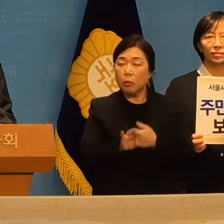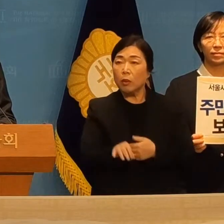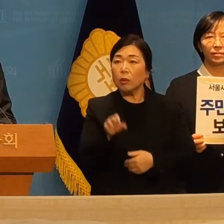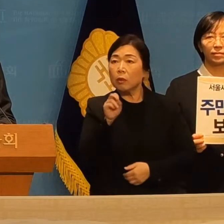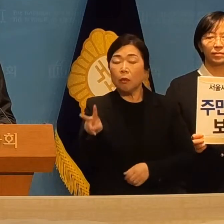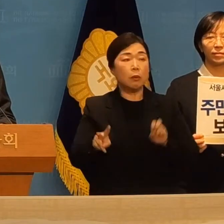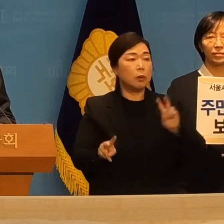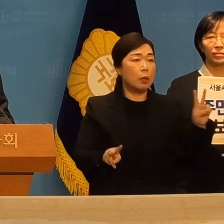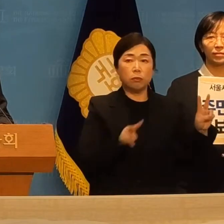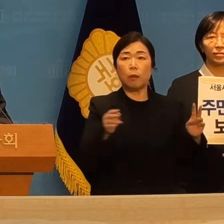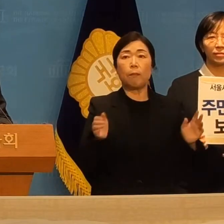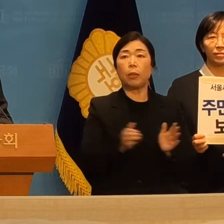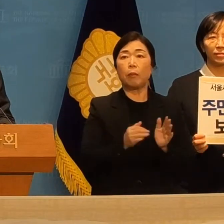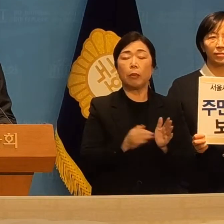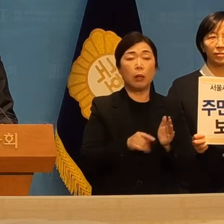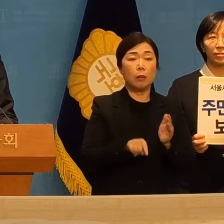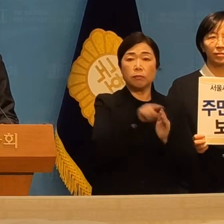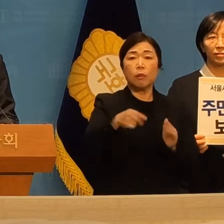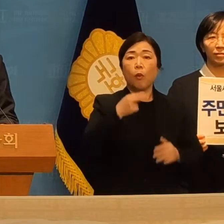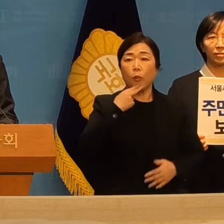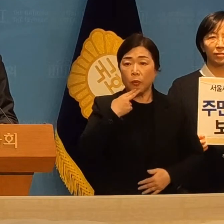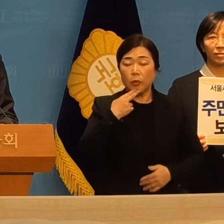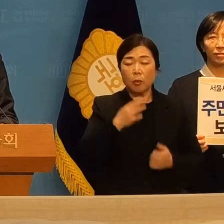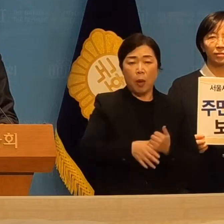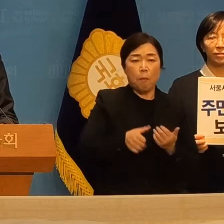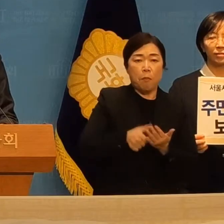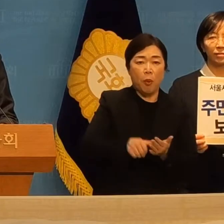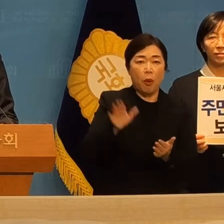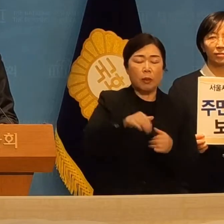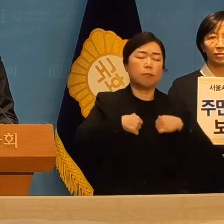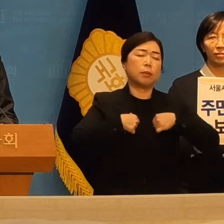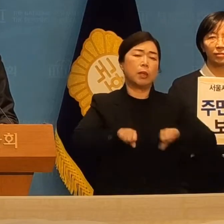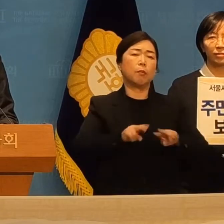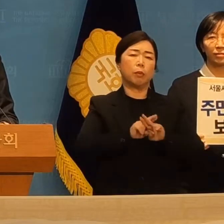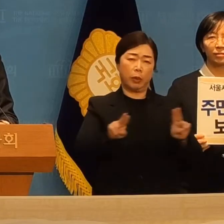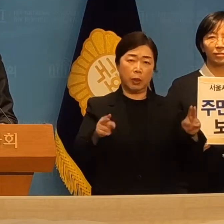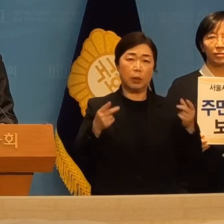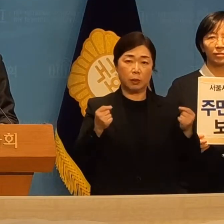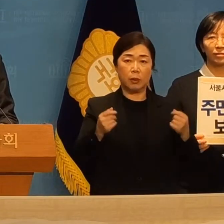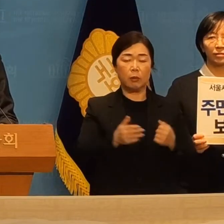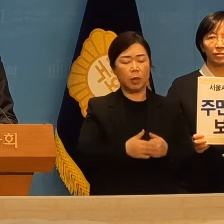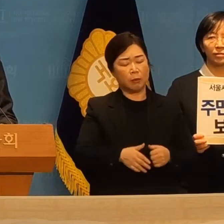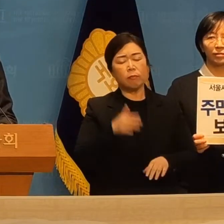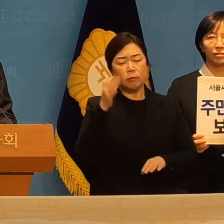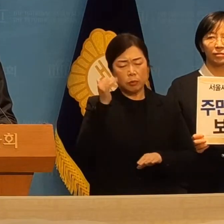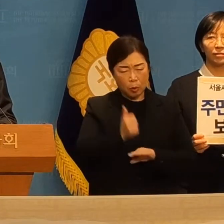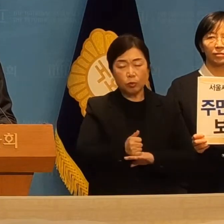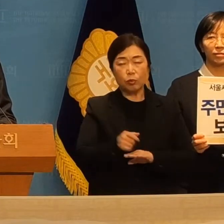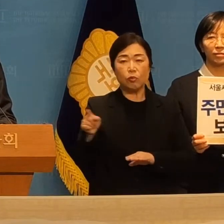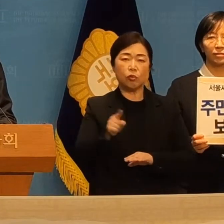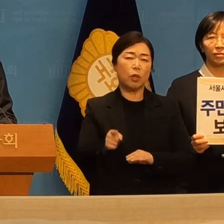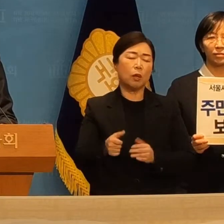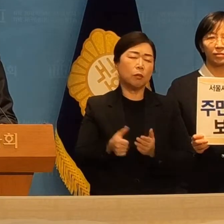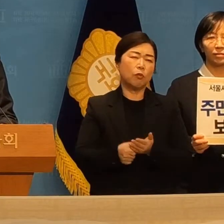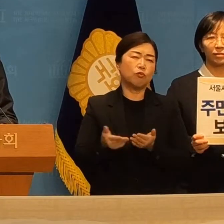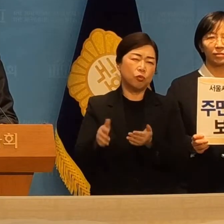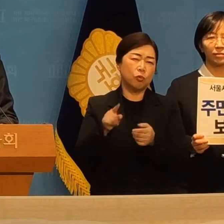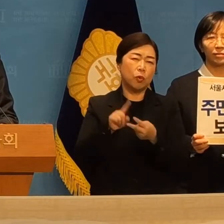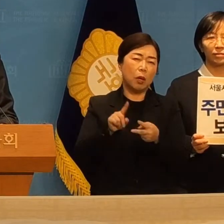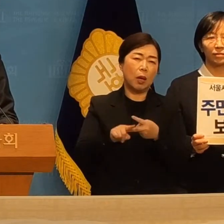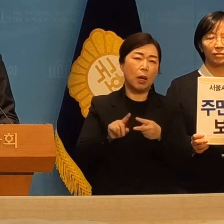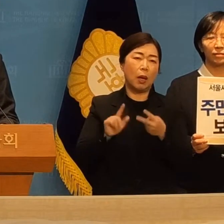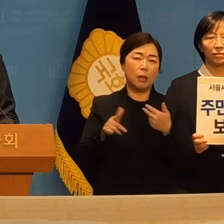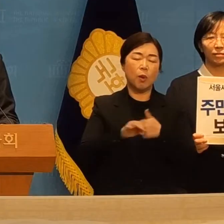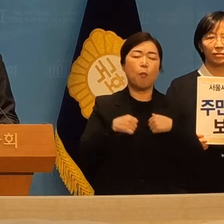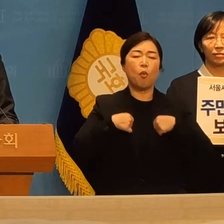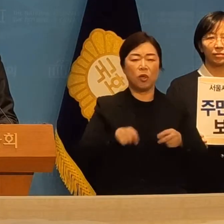양당 이외의 후보에게 주는 표는 죽은 표가 될까 두려워 결국 양당 후보에게 표가 쏠립니다.